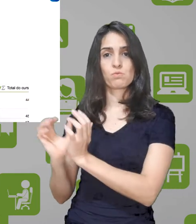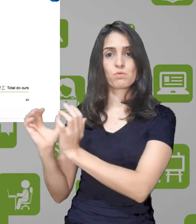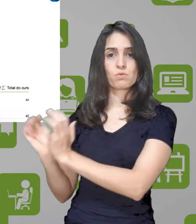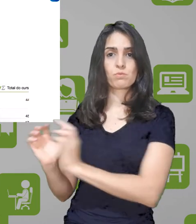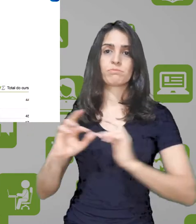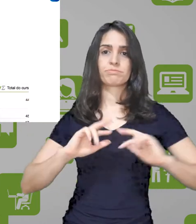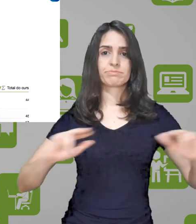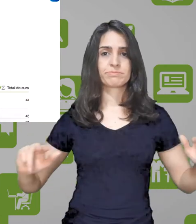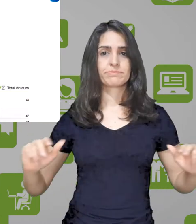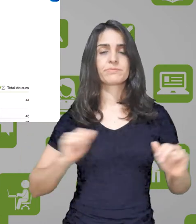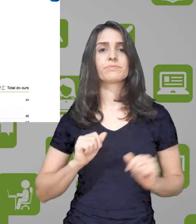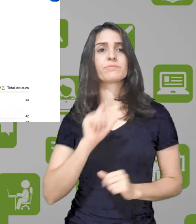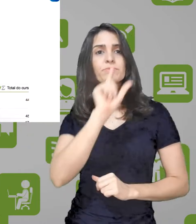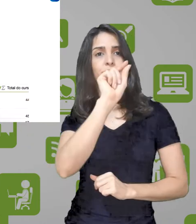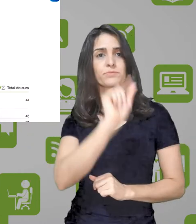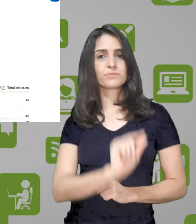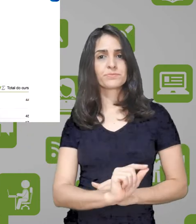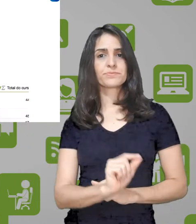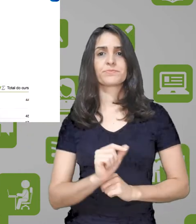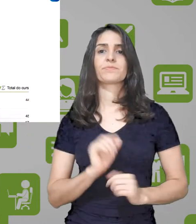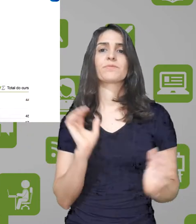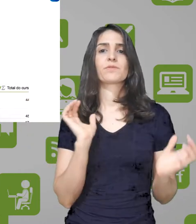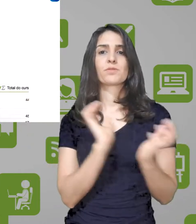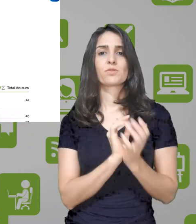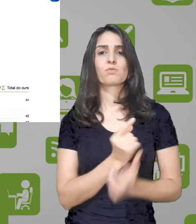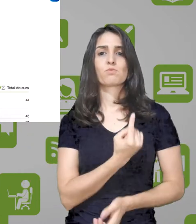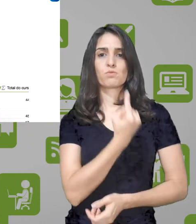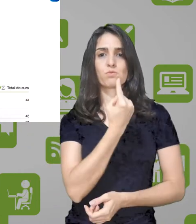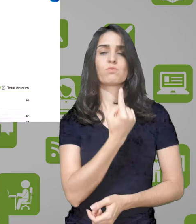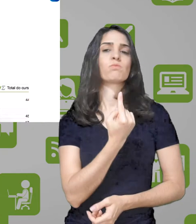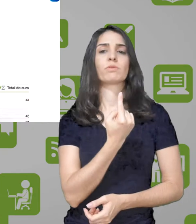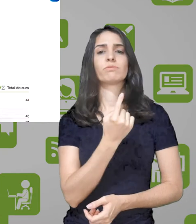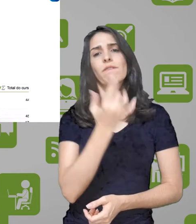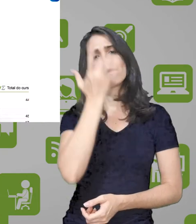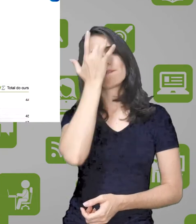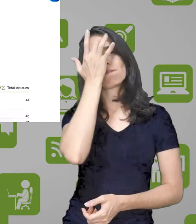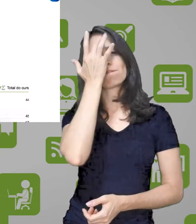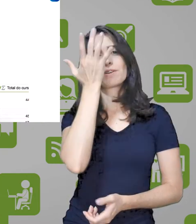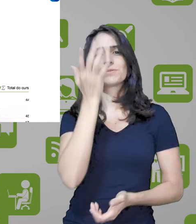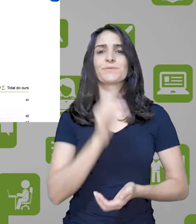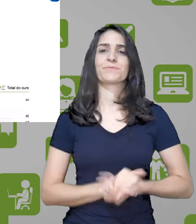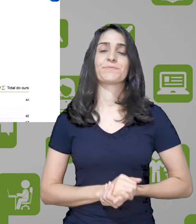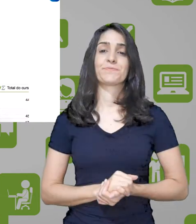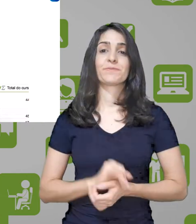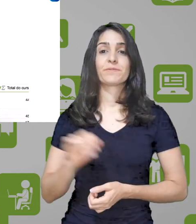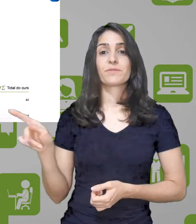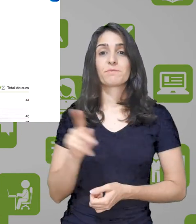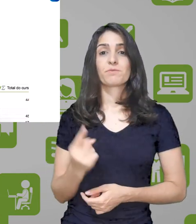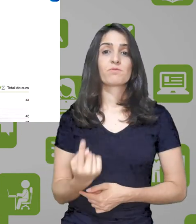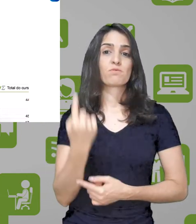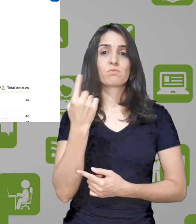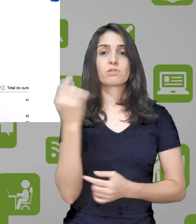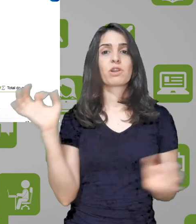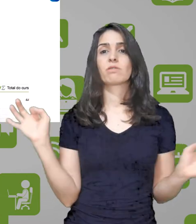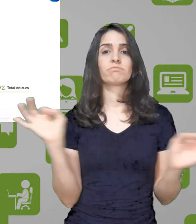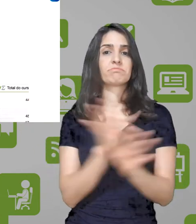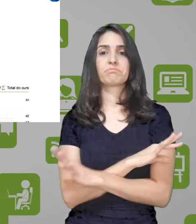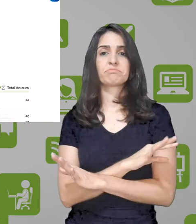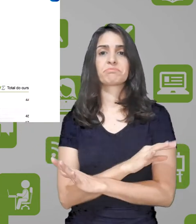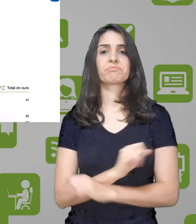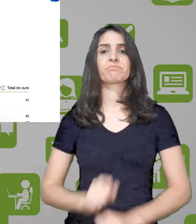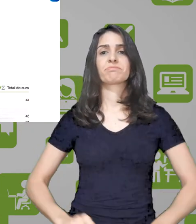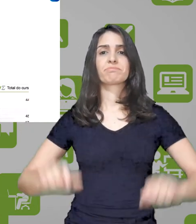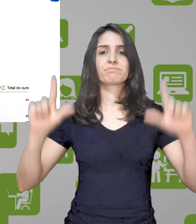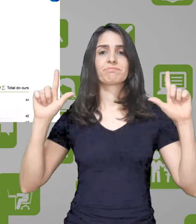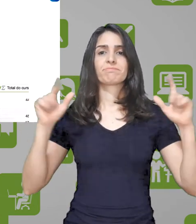é tem que selecionar que os participantes estão vou escolher uma turma só para facilitar quando o professor só tem uma